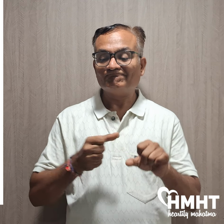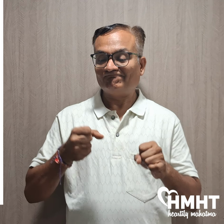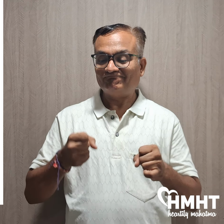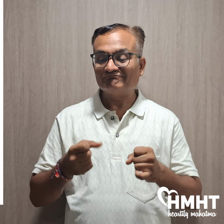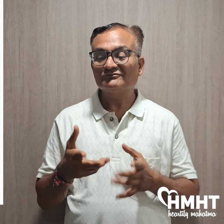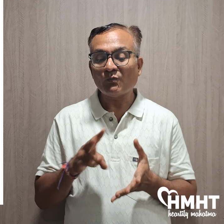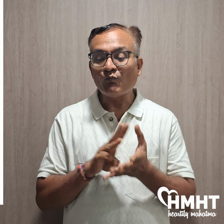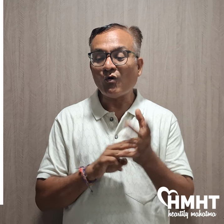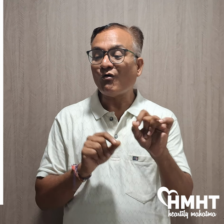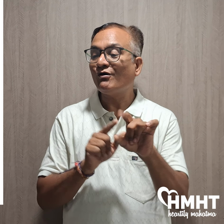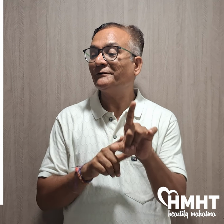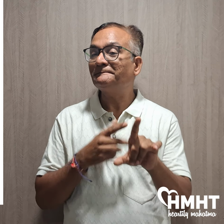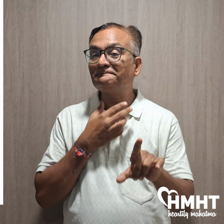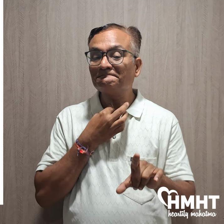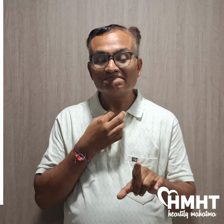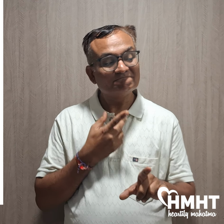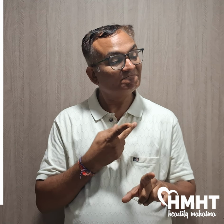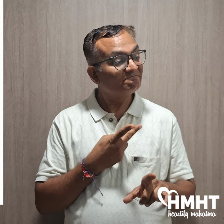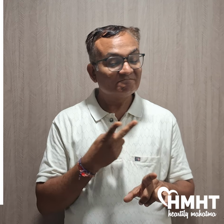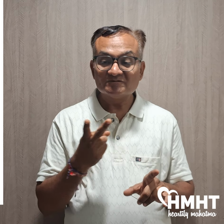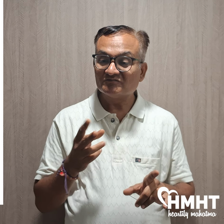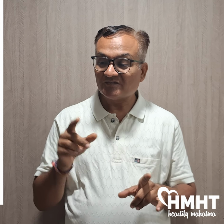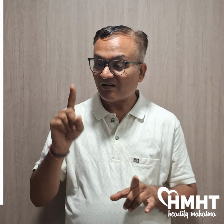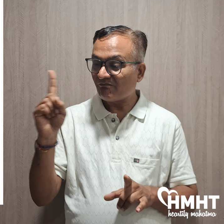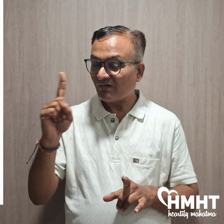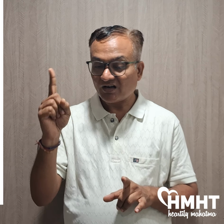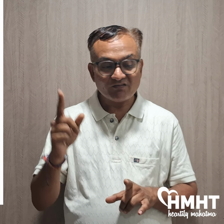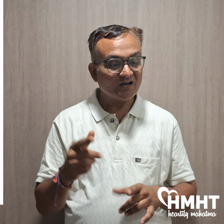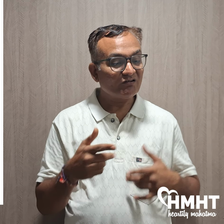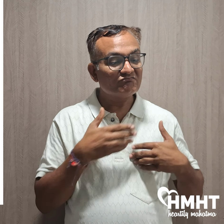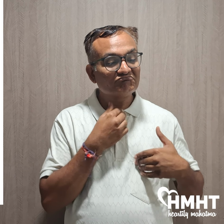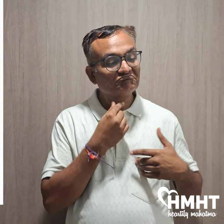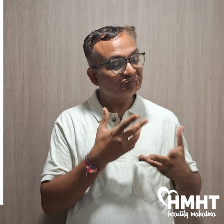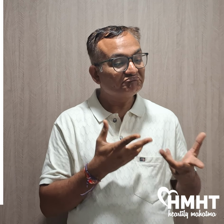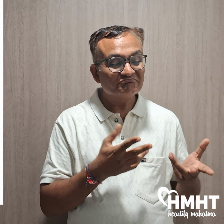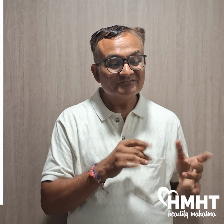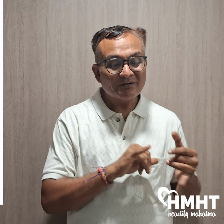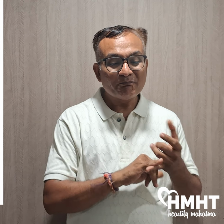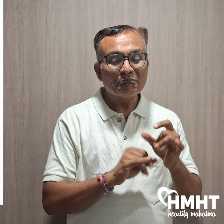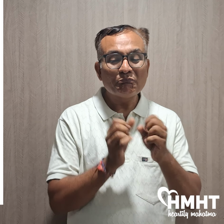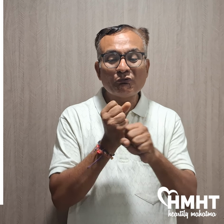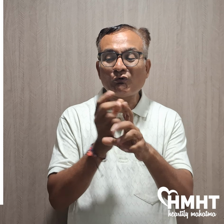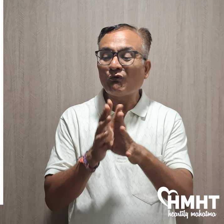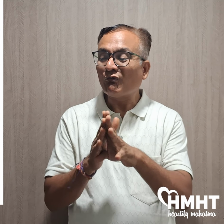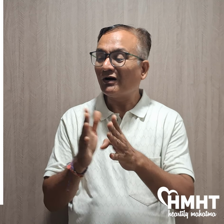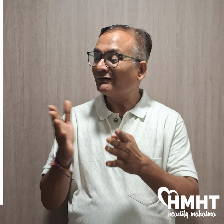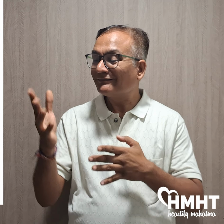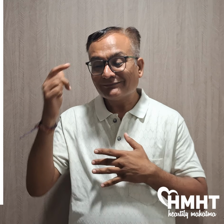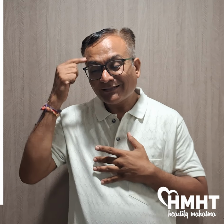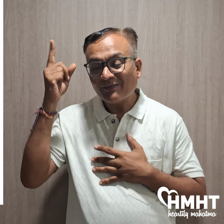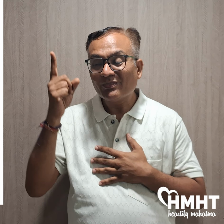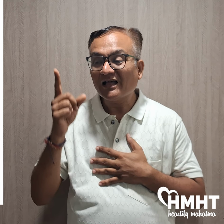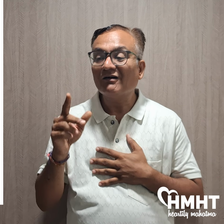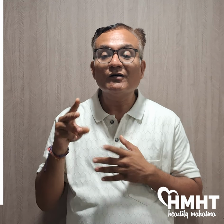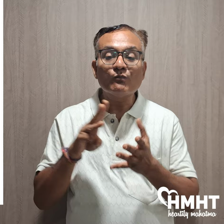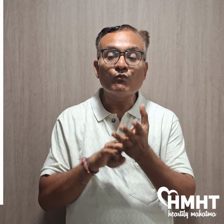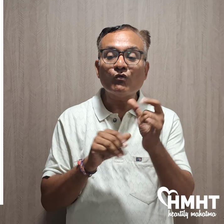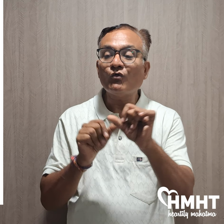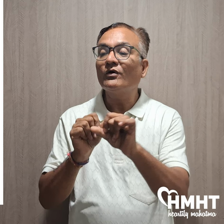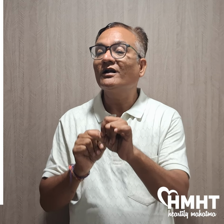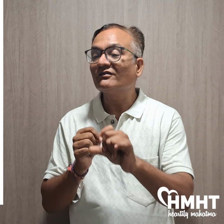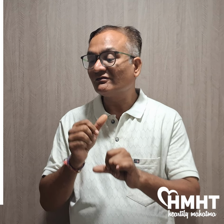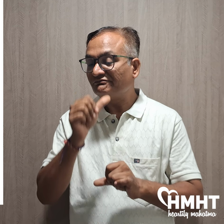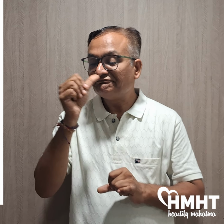યંગ હોય ને તો ત્યારે મોહમાં વધારે હોય, તો ત્યારે સત્સંગ આમ યાદ ના આવતો હોય. હા, એટલે મોહ એટલે દારૂ પીધેલો